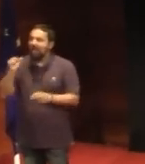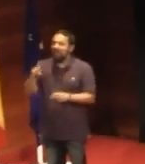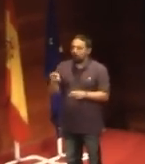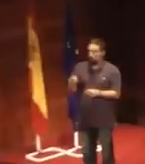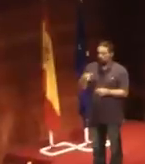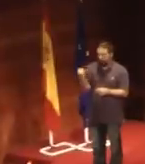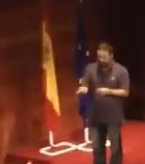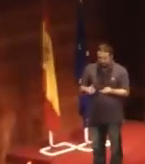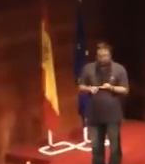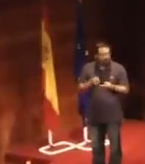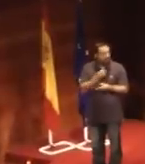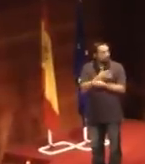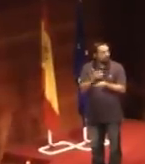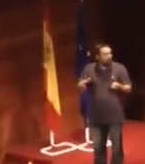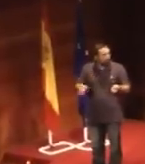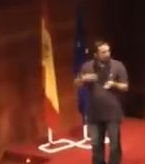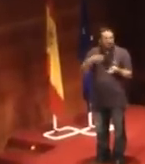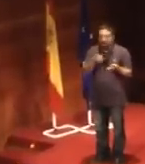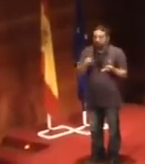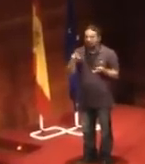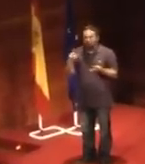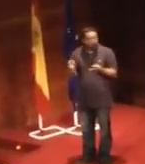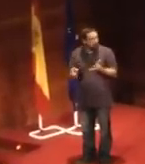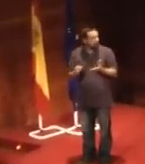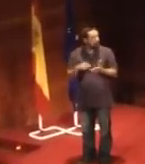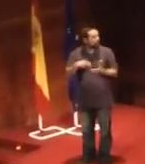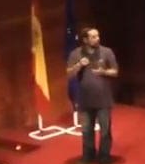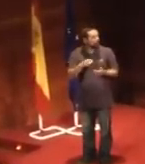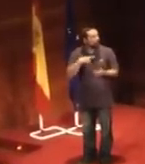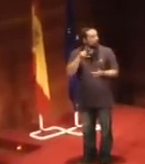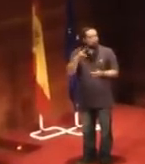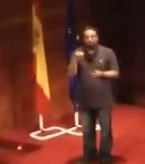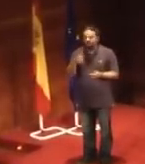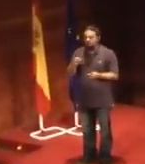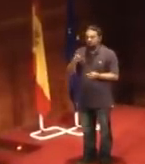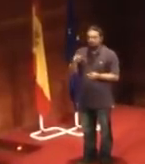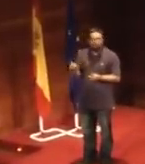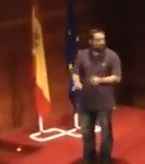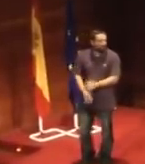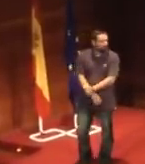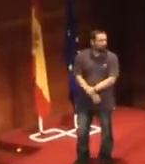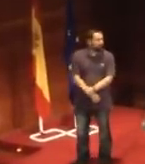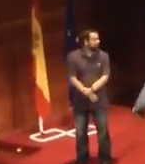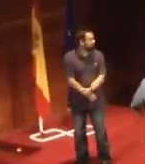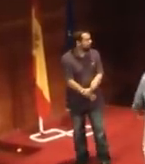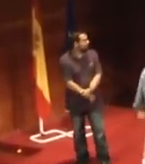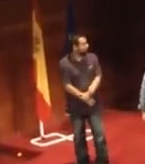Gorriarán, María de los Ángeles Bartolomé, Nacho Alejo, Llanos Cebrián y Luciana de Miguel.